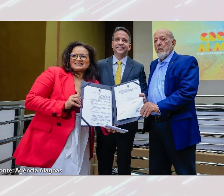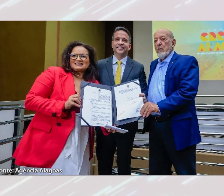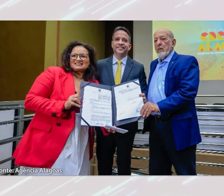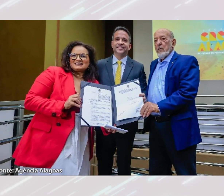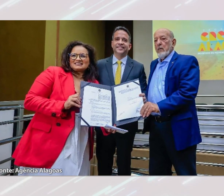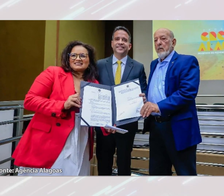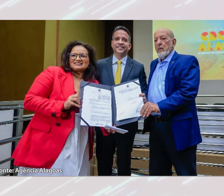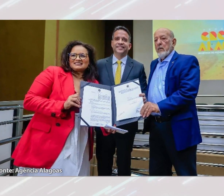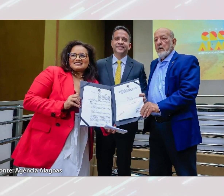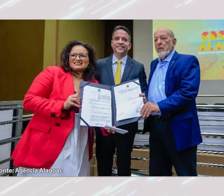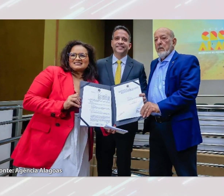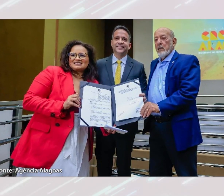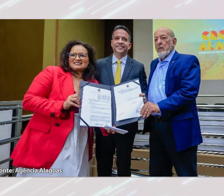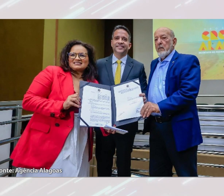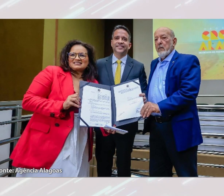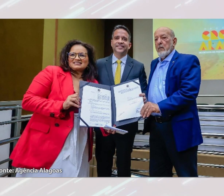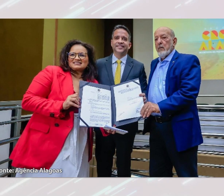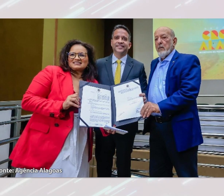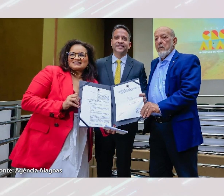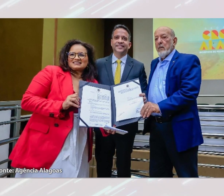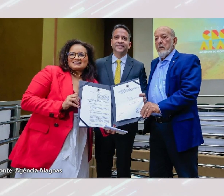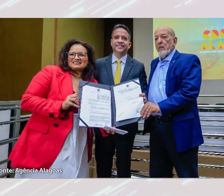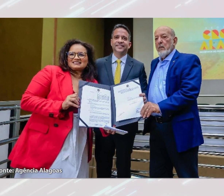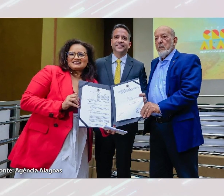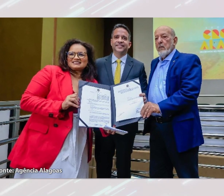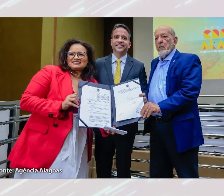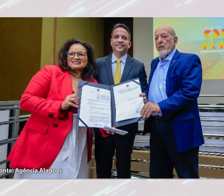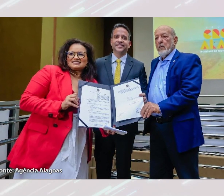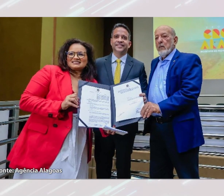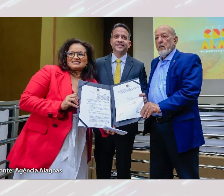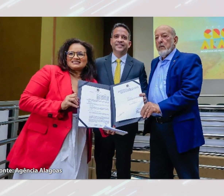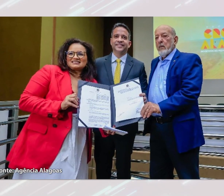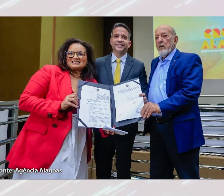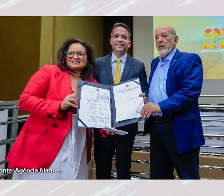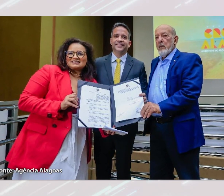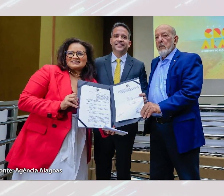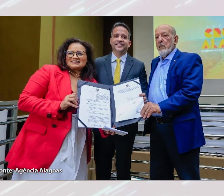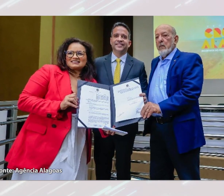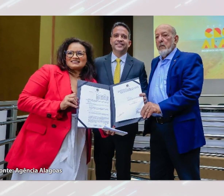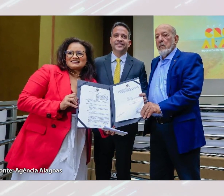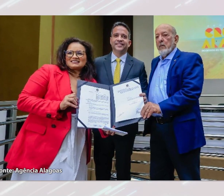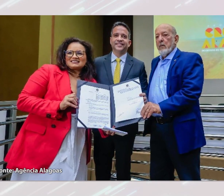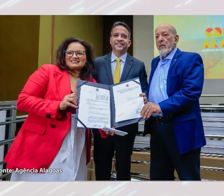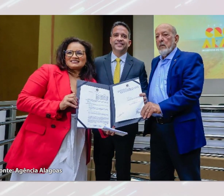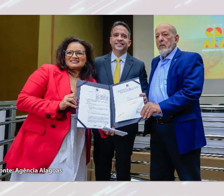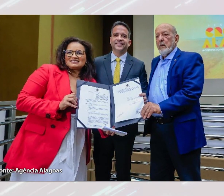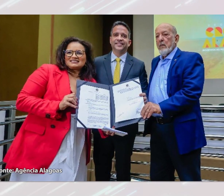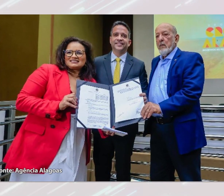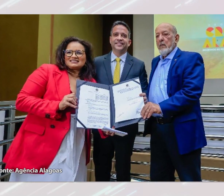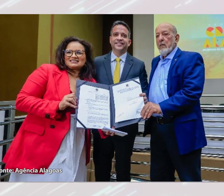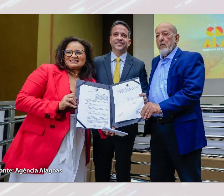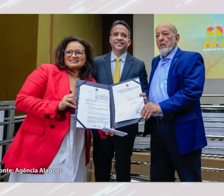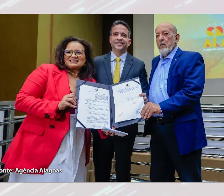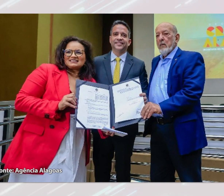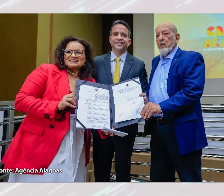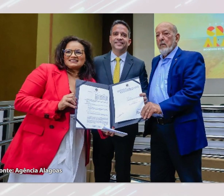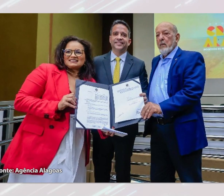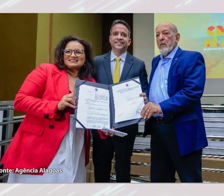um conjunto de políticas públicas desenvolvido pela Secretaria de Estado da fazenda para beneficiar pequenas e médias